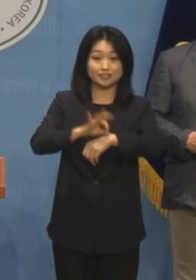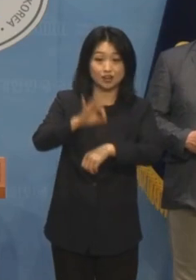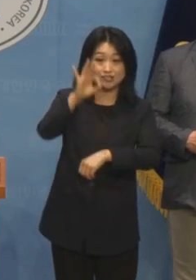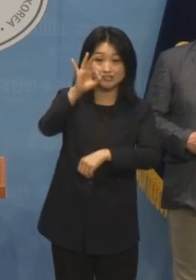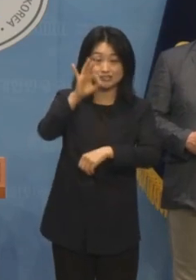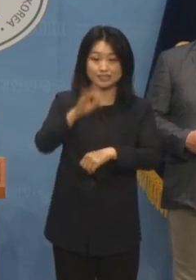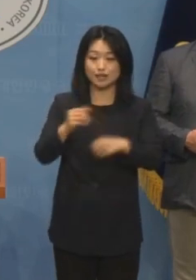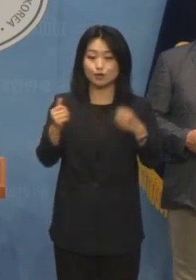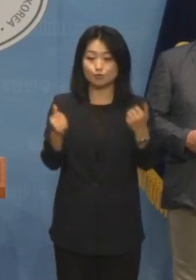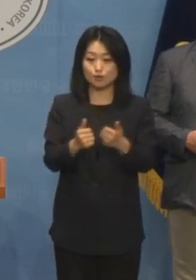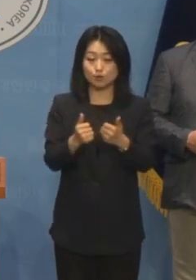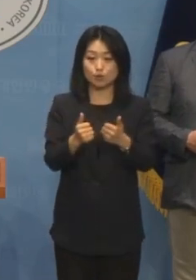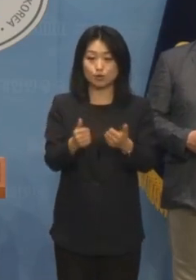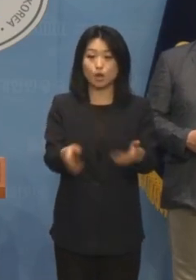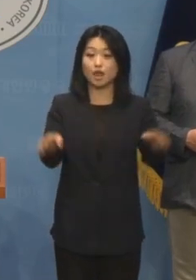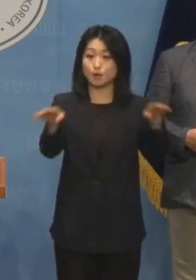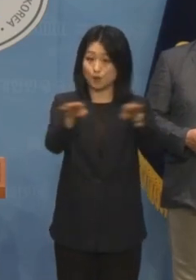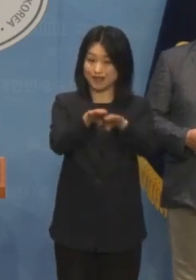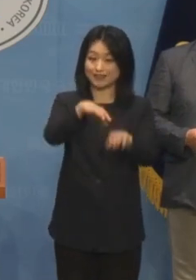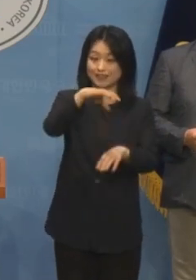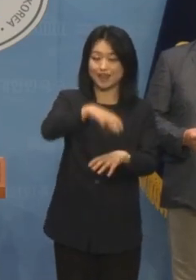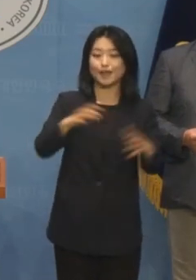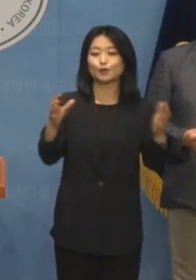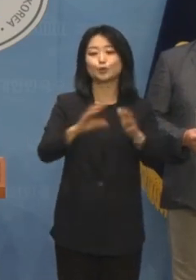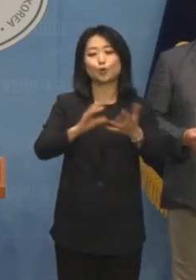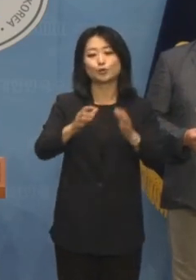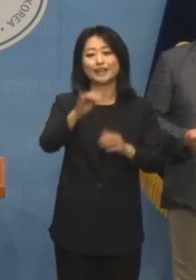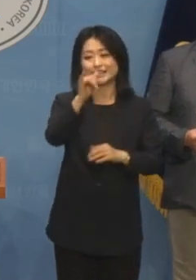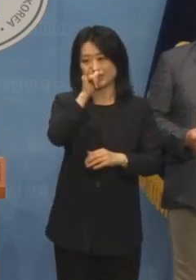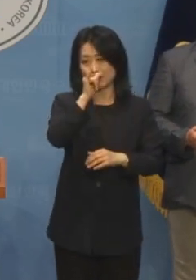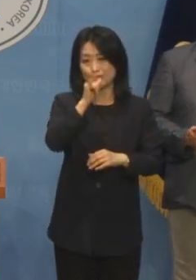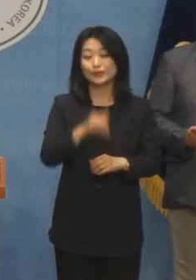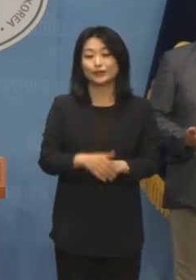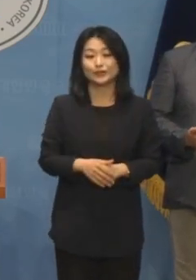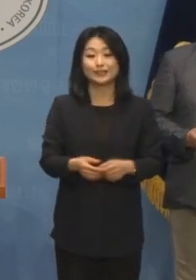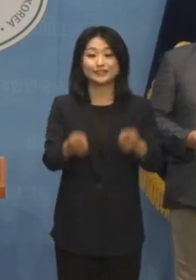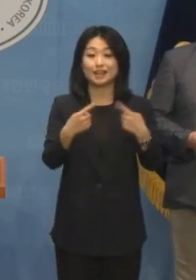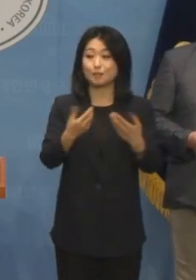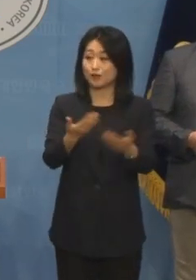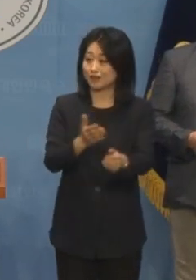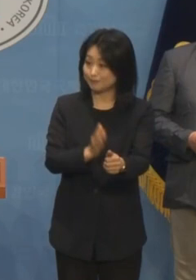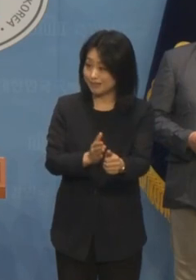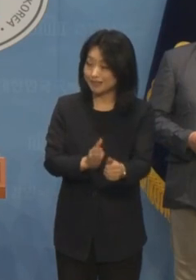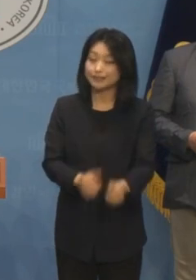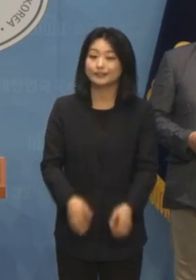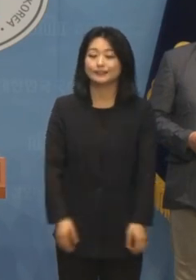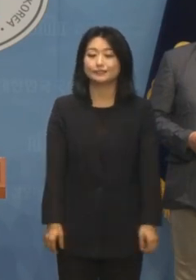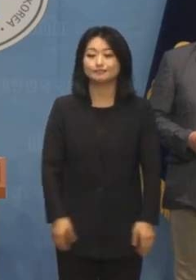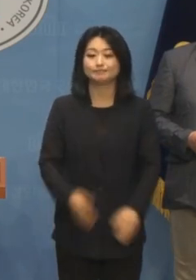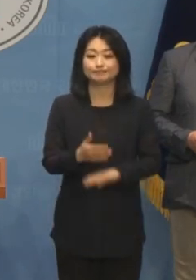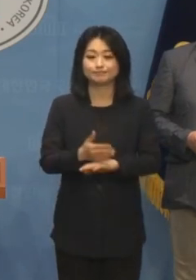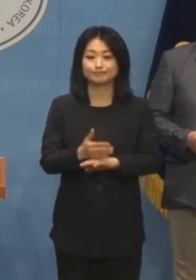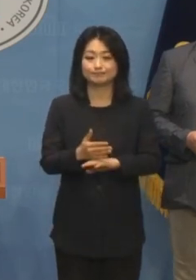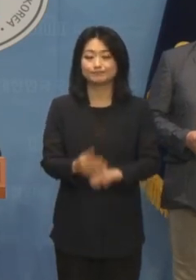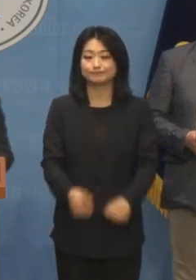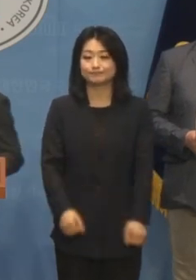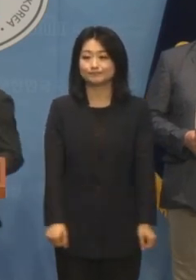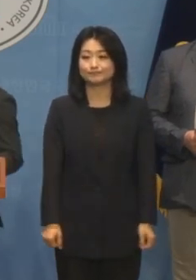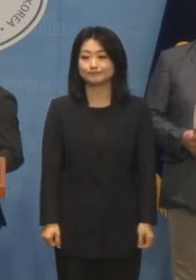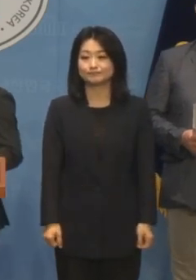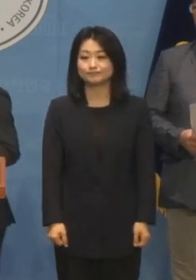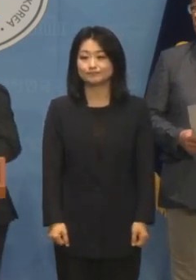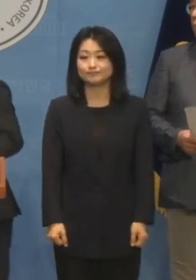의원회관 제8간담회실에서 관련 토론회가 예정 중입니다. 토론회에도 적극적인 관심 부탁드리겠습니다. 감사합니다.